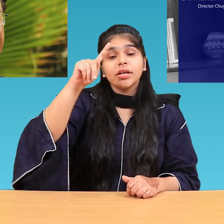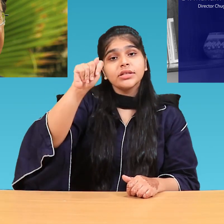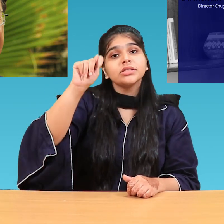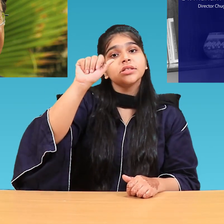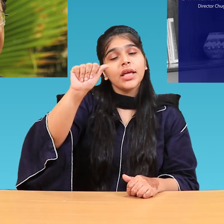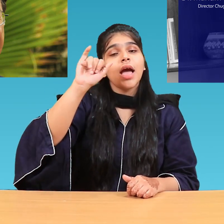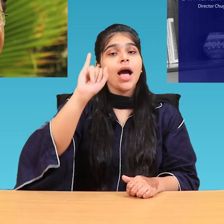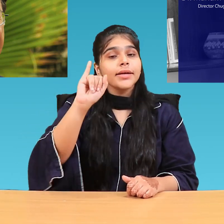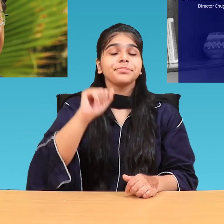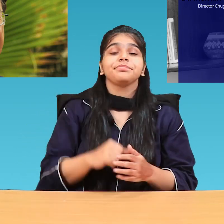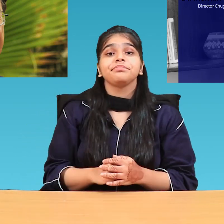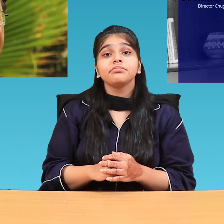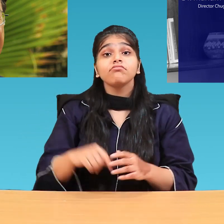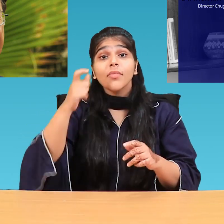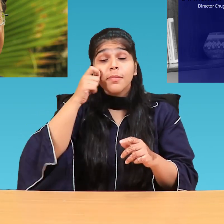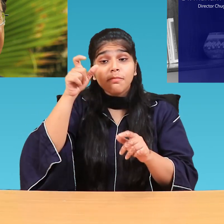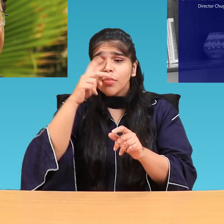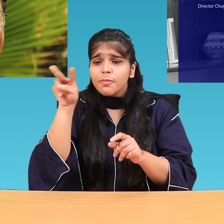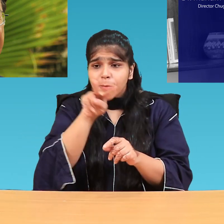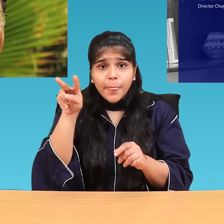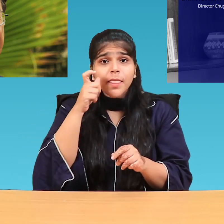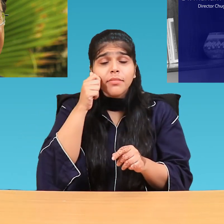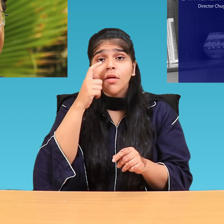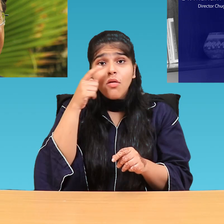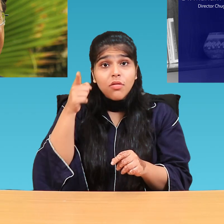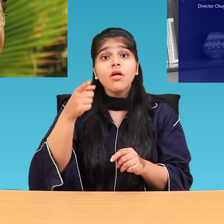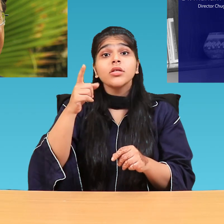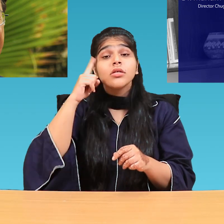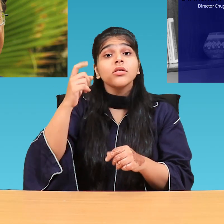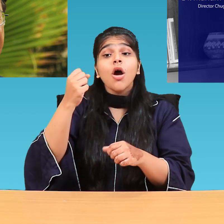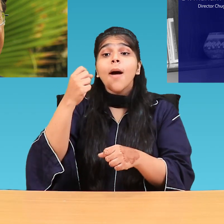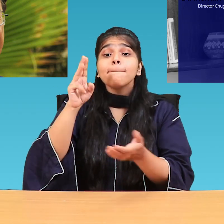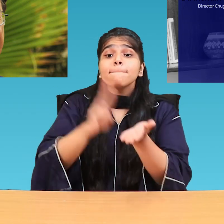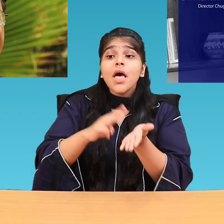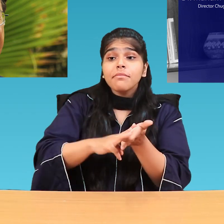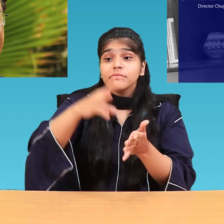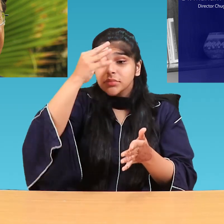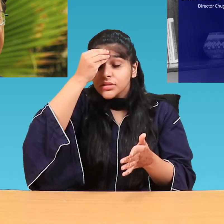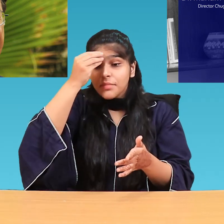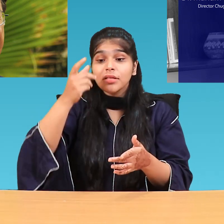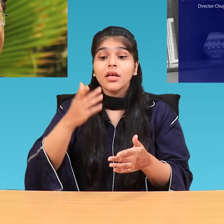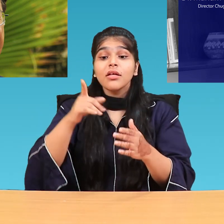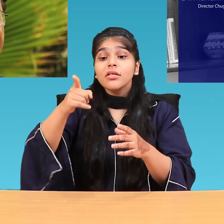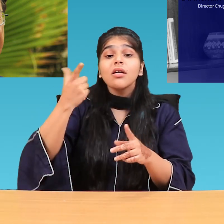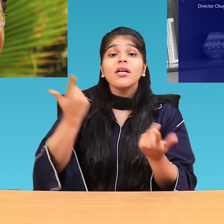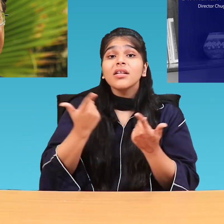CHUGHTAI جو کہ ممبر ہیں ڈاکٹر مریم نیشنل کریکولم کاؤنسل کی، وہ کاؤنسل جو کہ اس